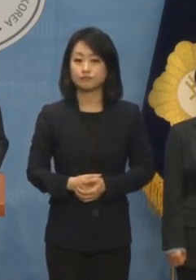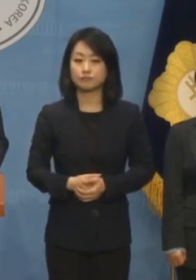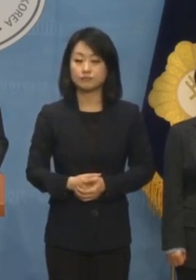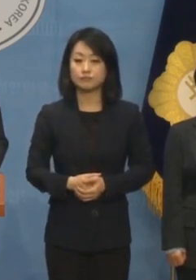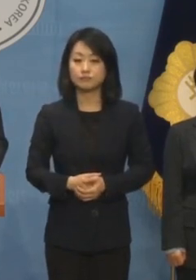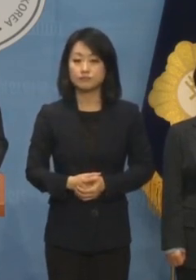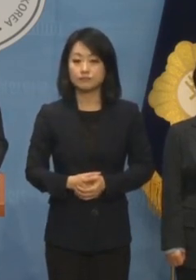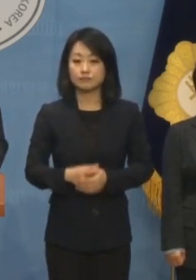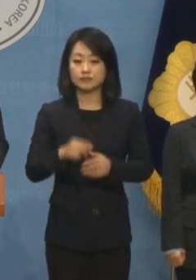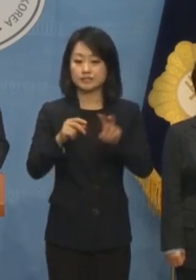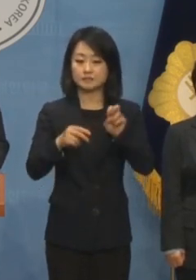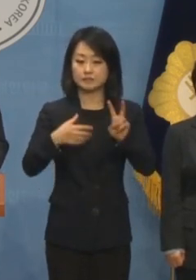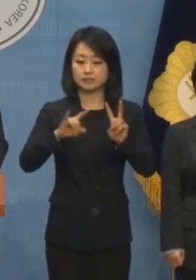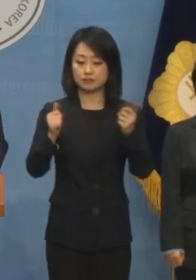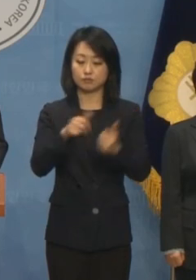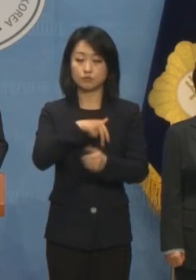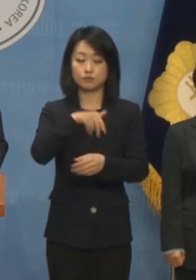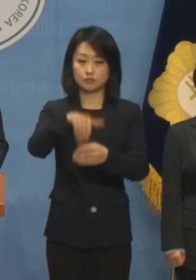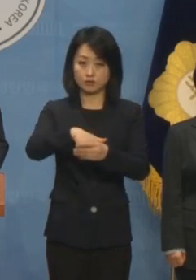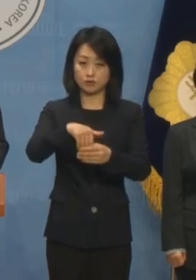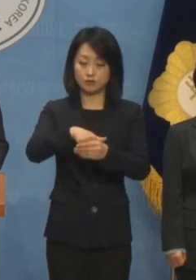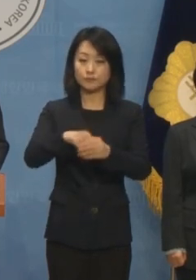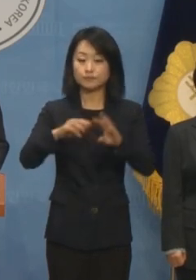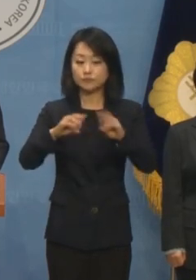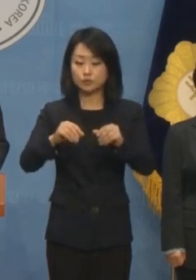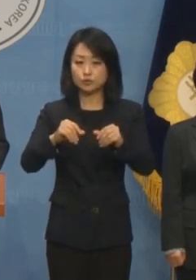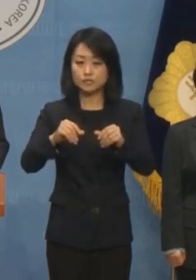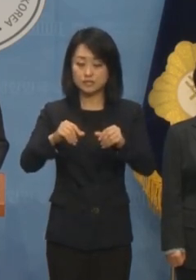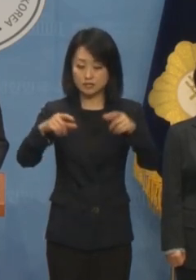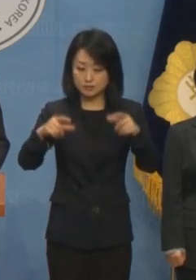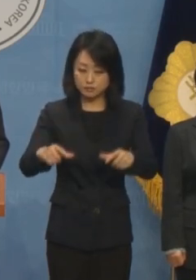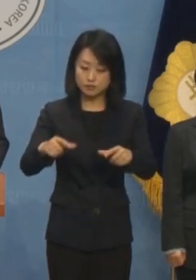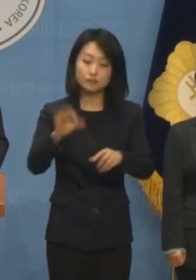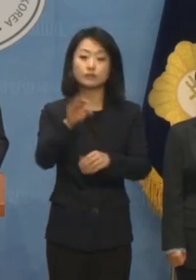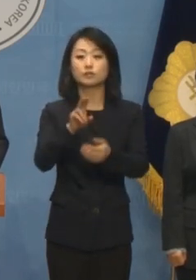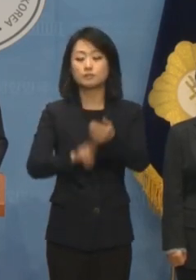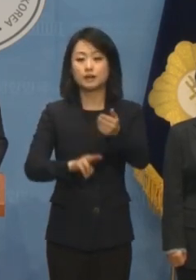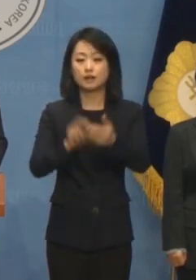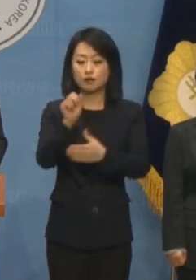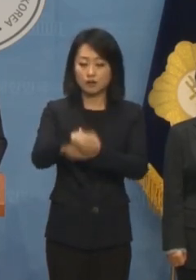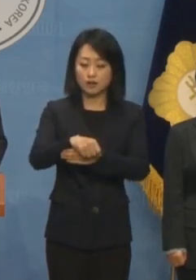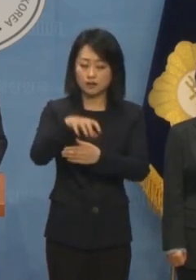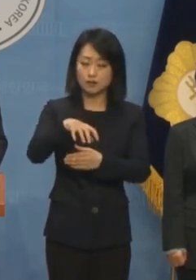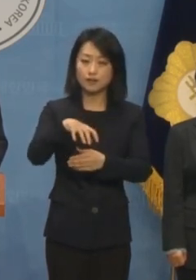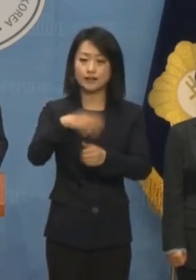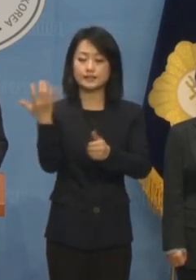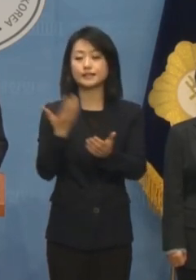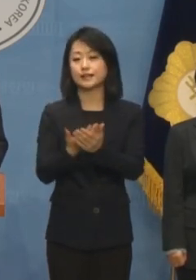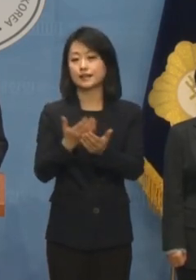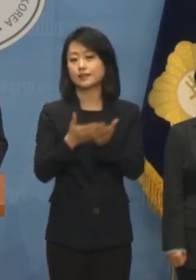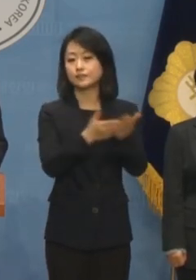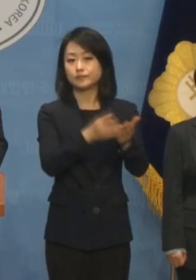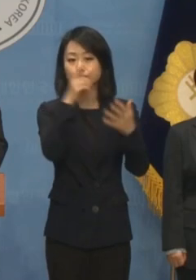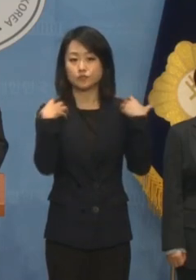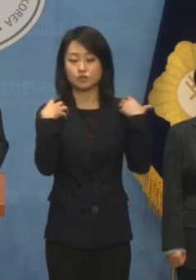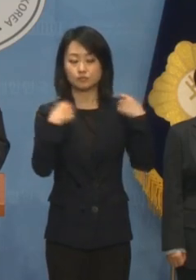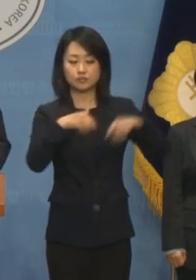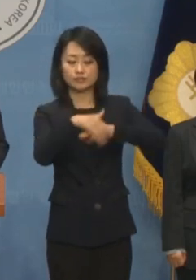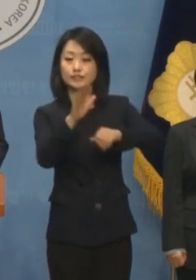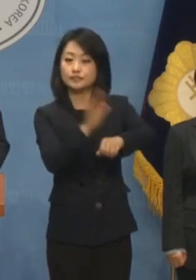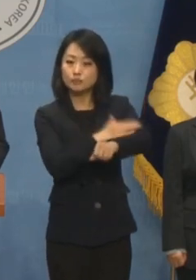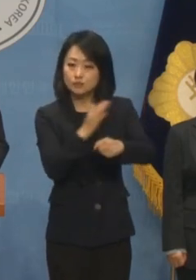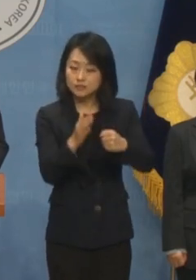22대 국회의원 선거 결과도 토지거래 허가구역 해제를 분명히 요구하고 있습니다. 잘못된 정부 정책에